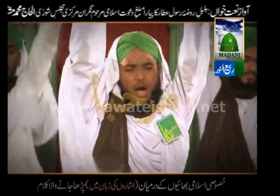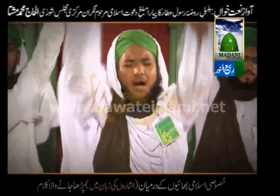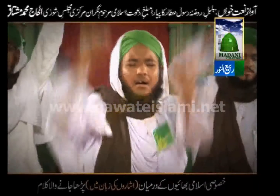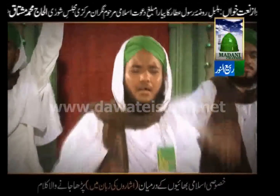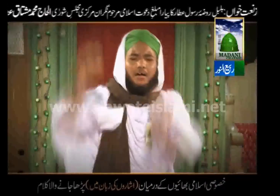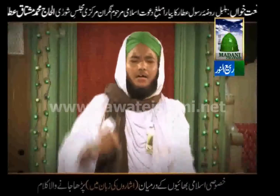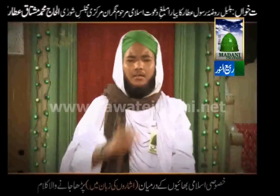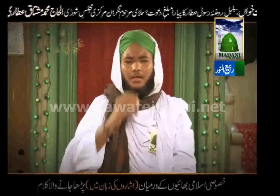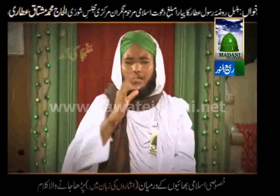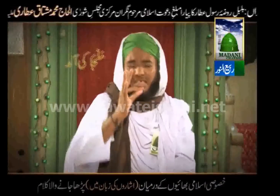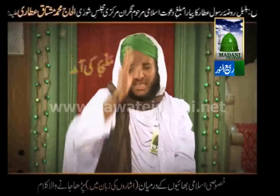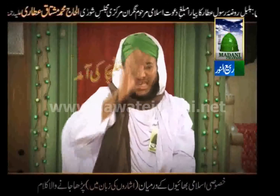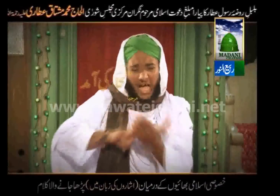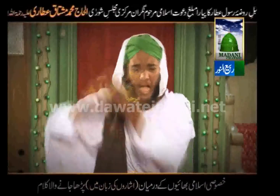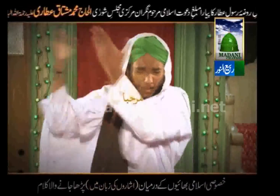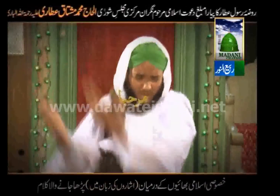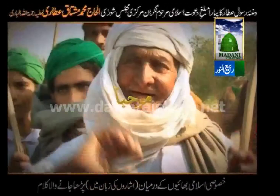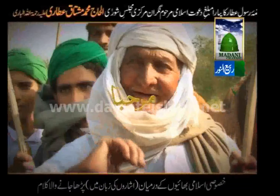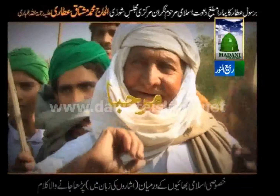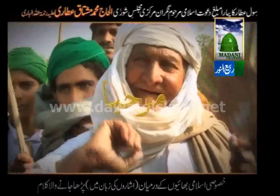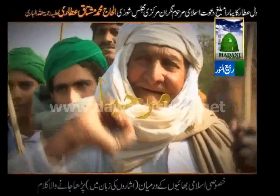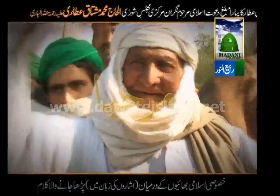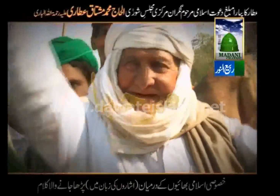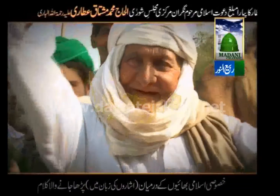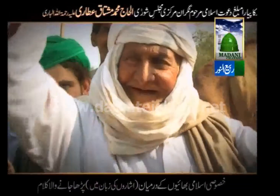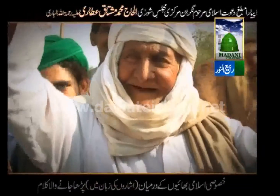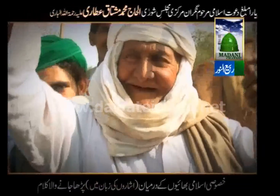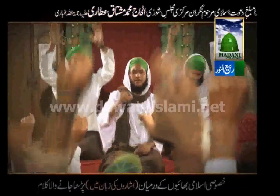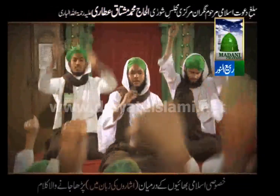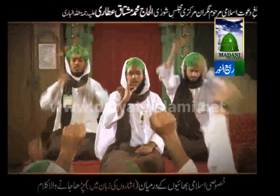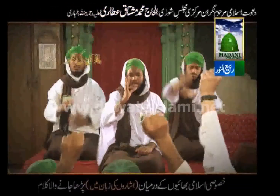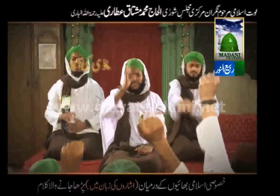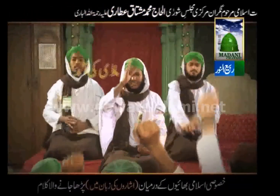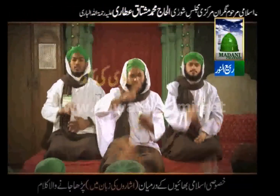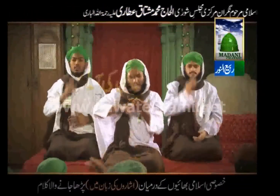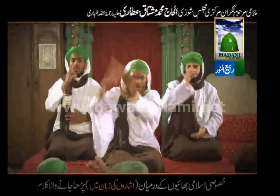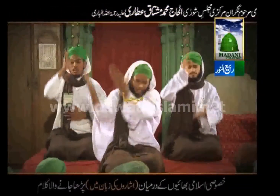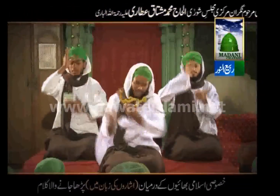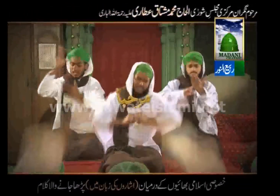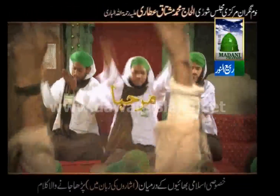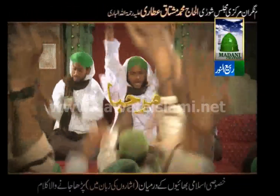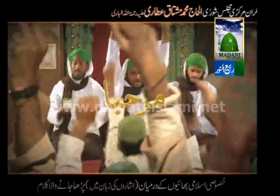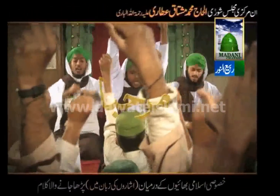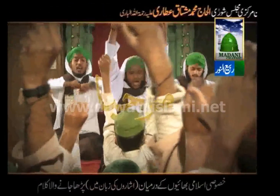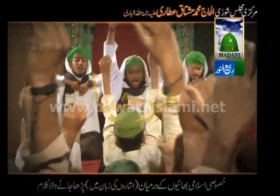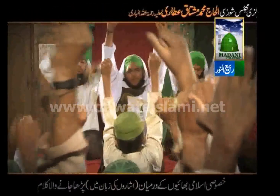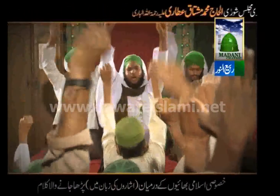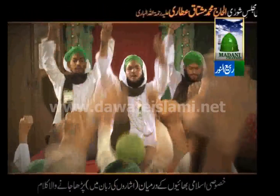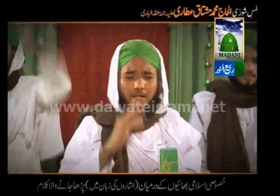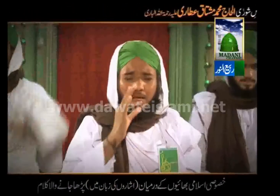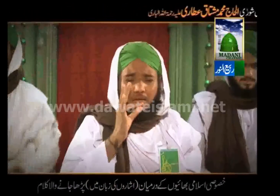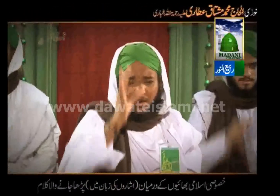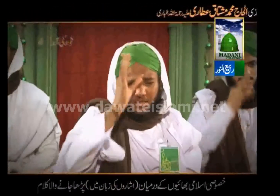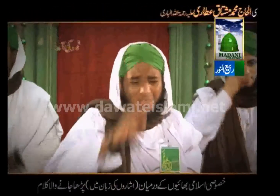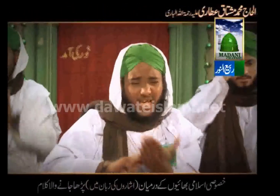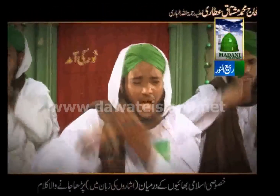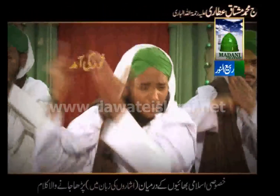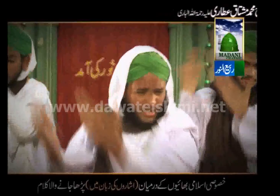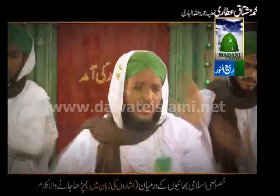مرحبا ملجا کی آمد مرحبا ماما کی آمد مرحبا نور کی